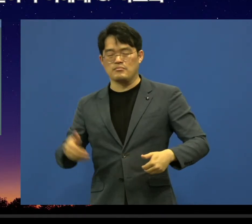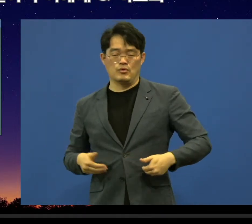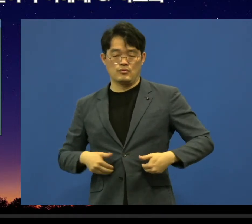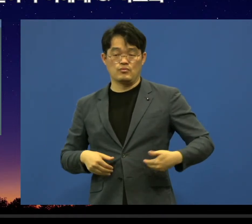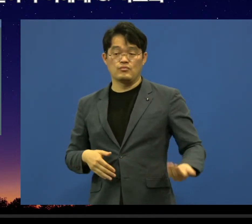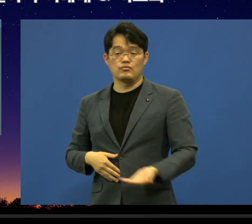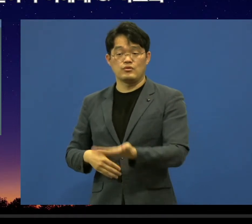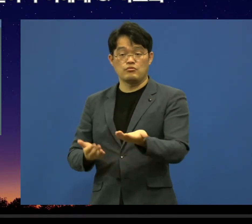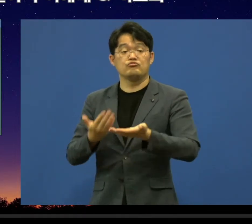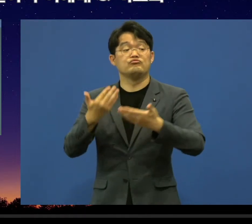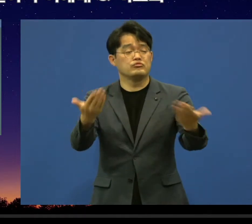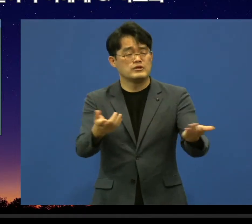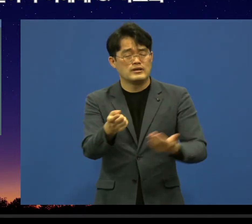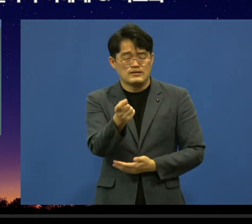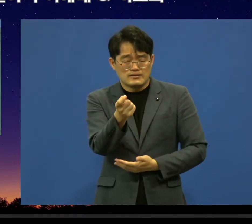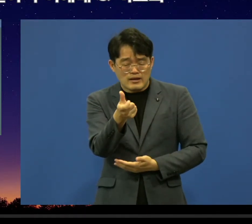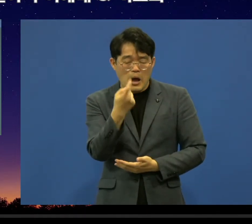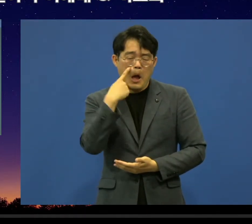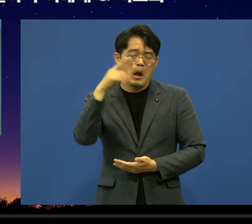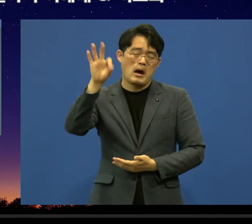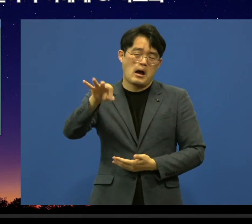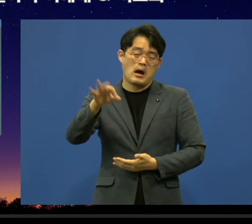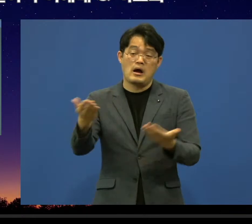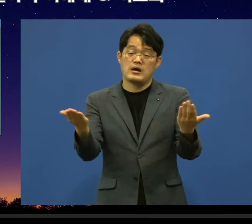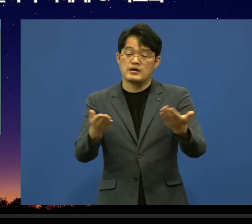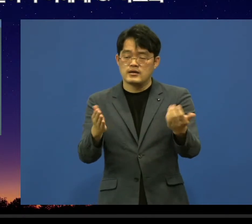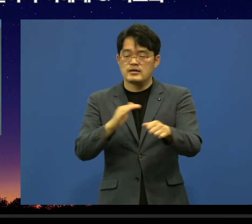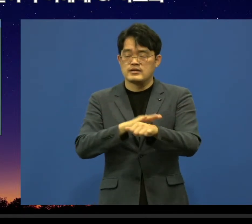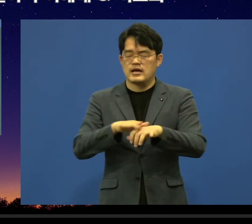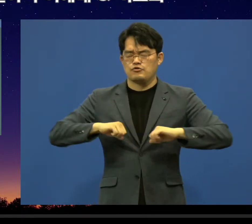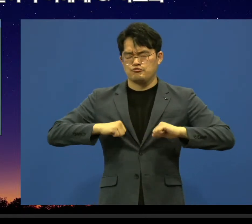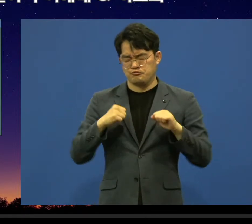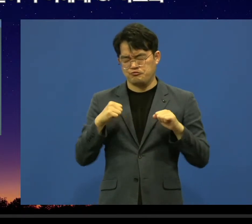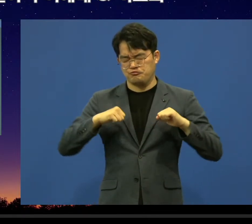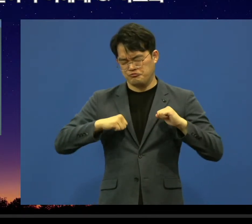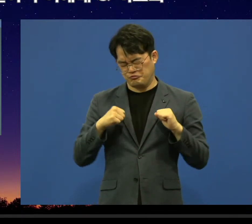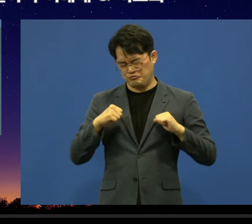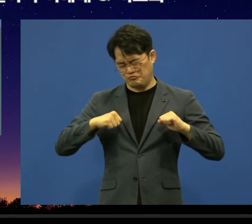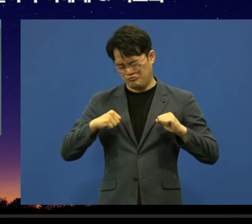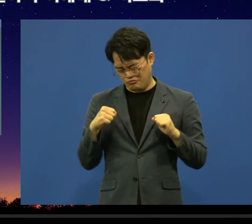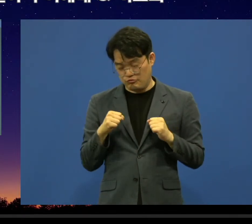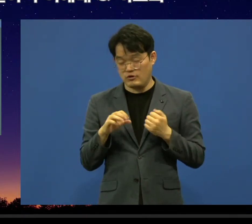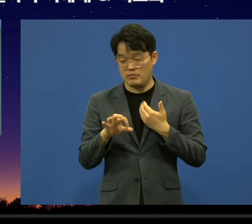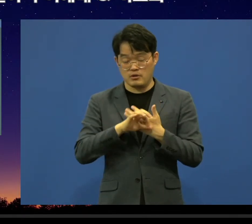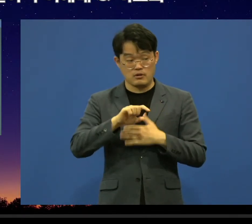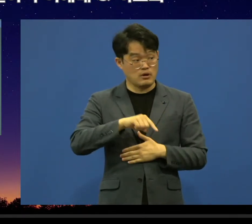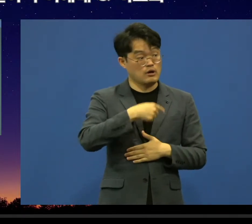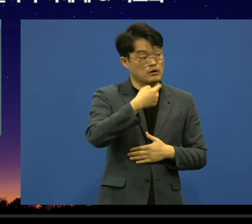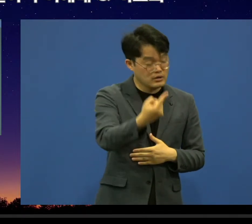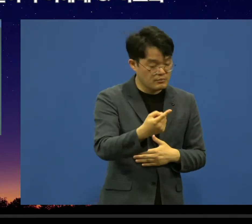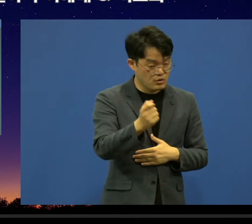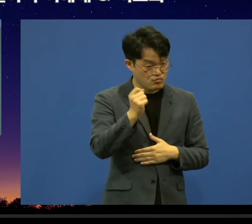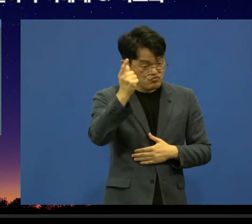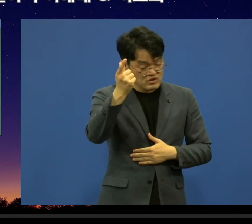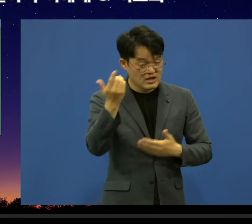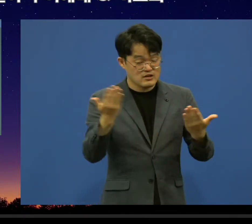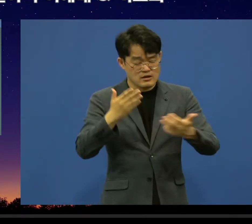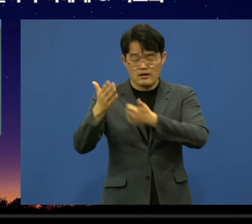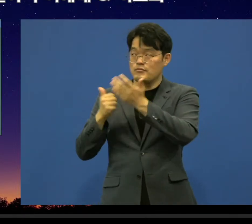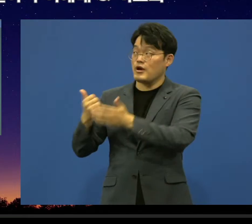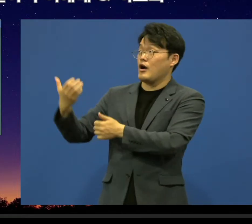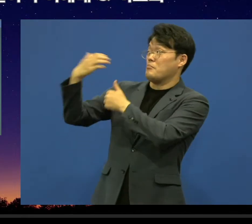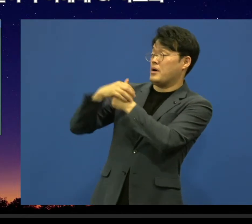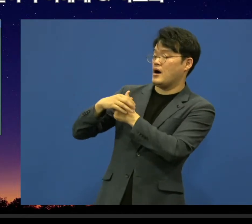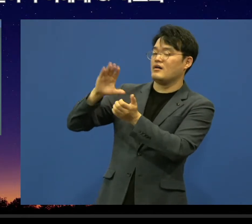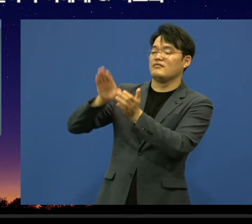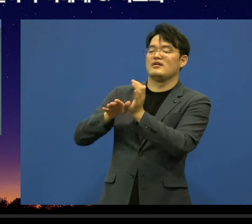보면 언젠가 다음 챕터로 넘어가는 순간을 만날 때가 있어요. 오늘이 다 도시락 배달을 하다가 이